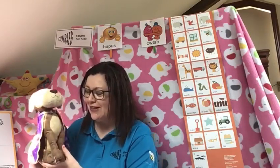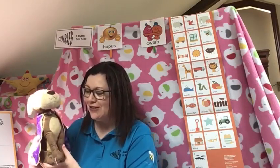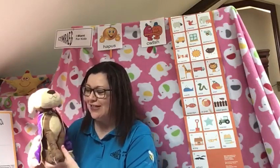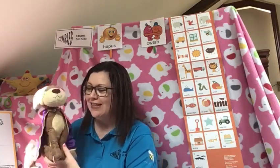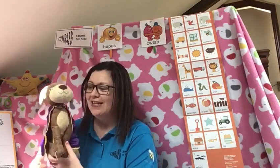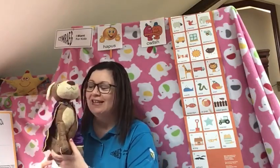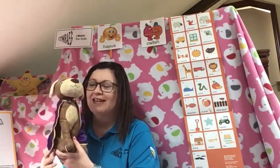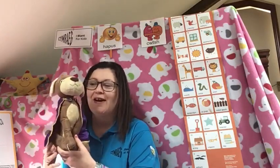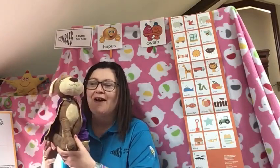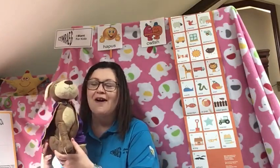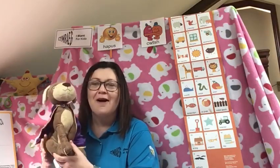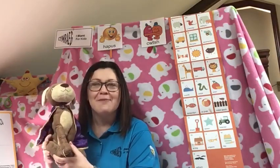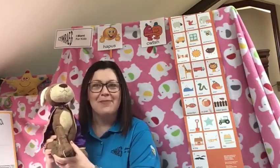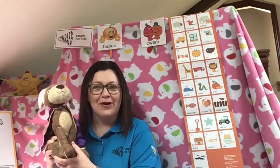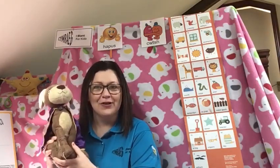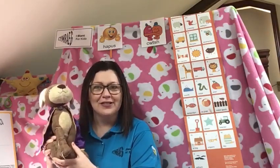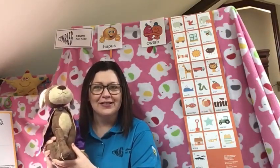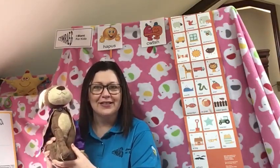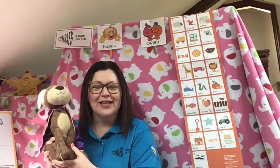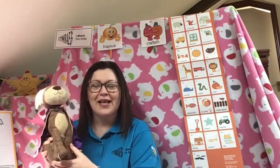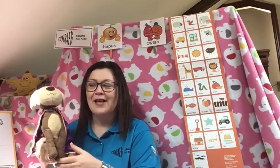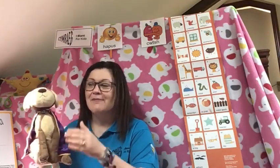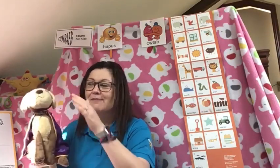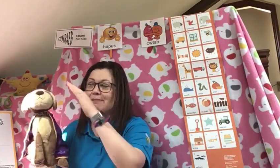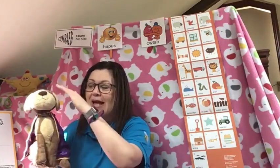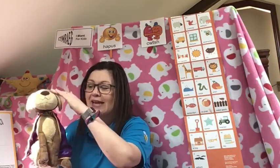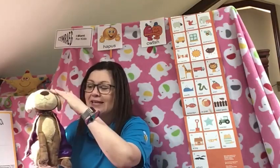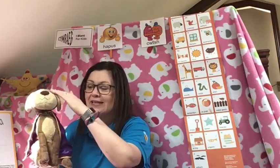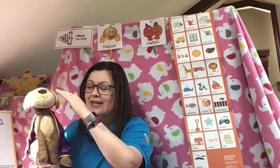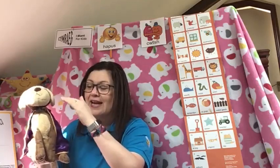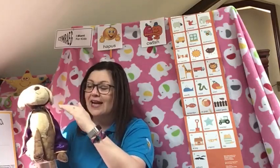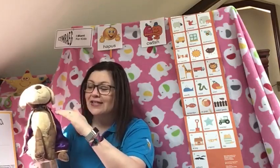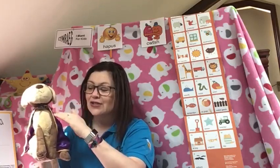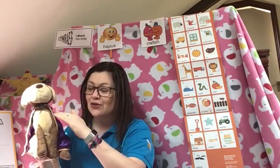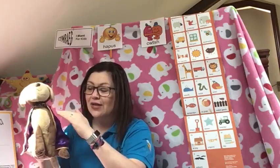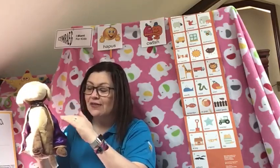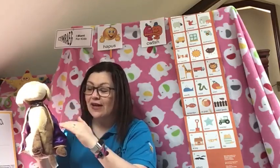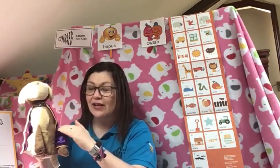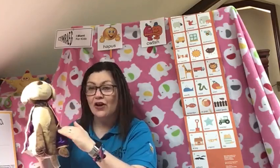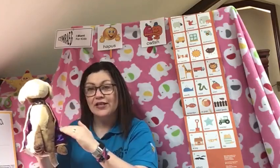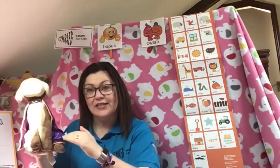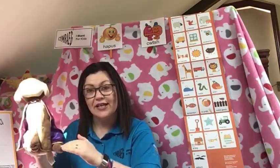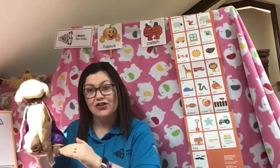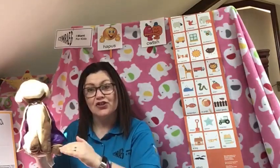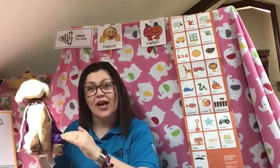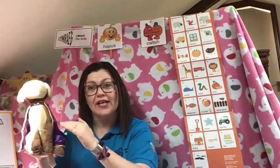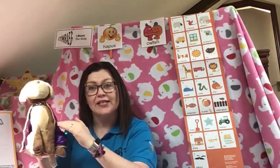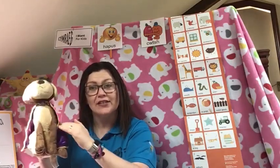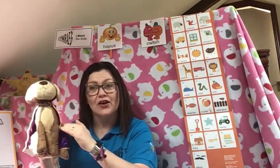finish. Barod. Pen ysgwyddau coesau traed,